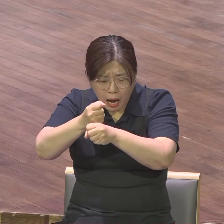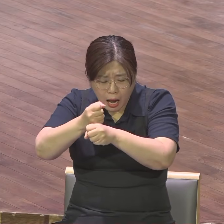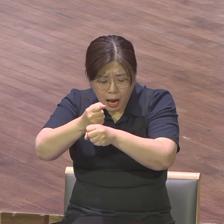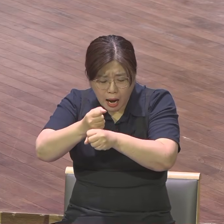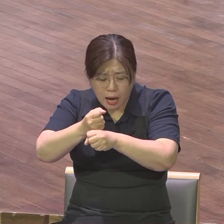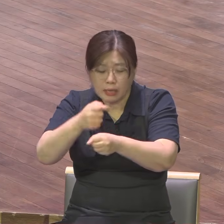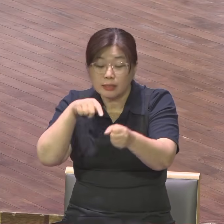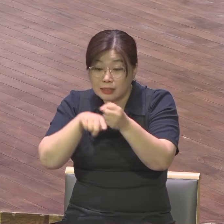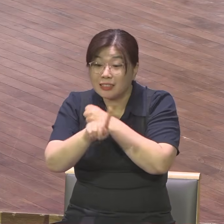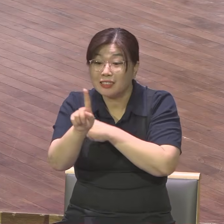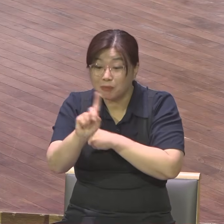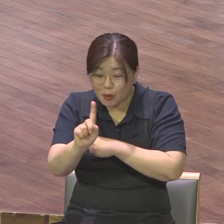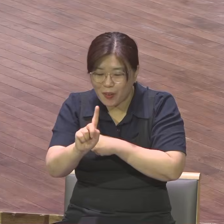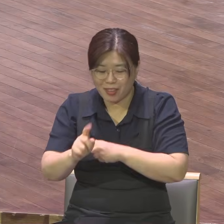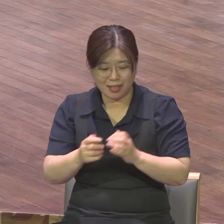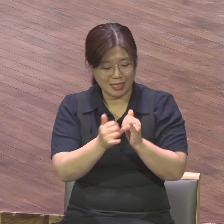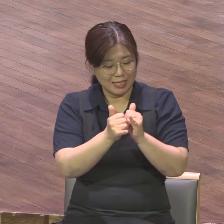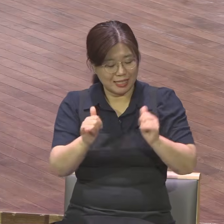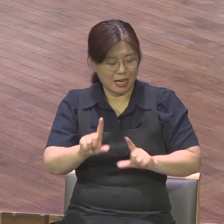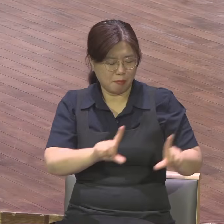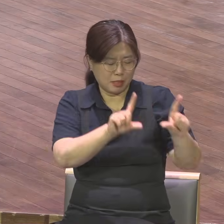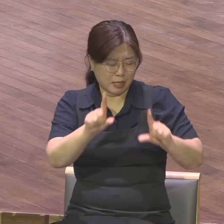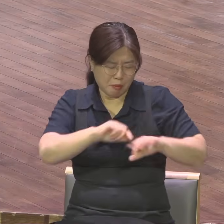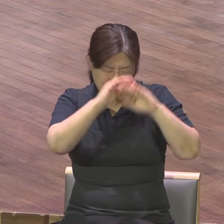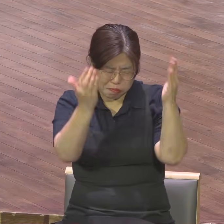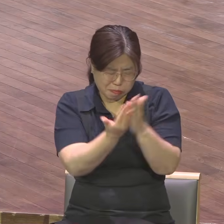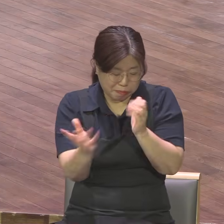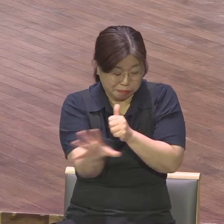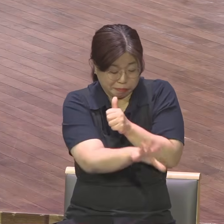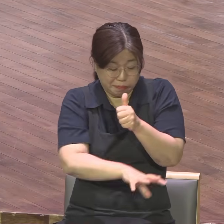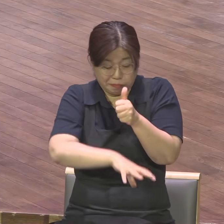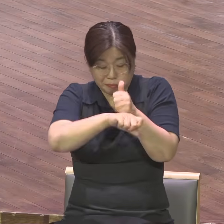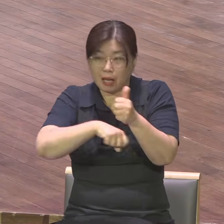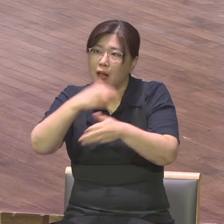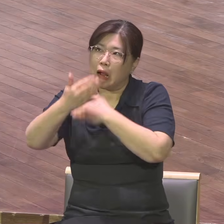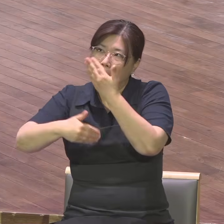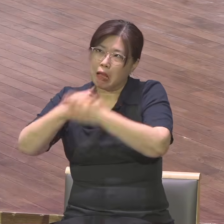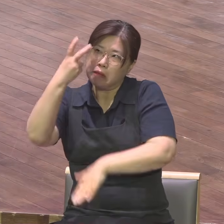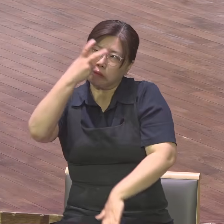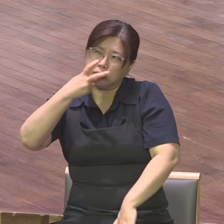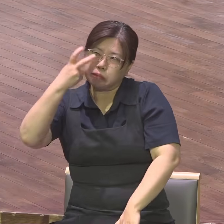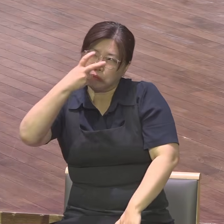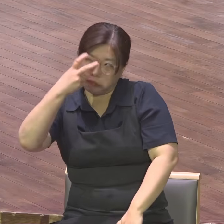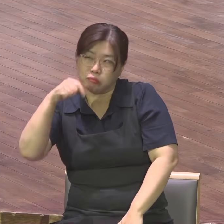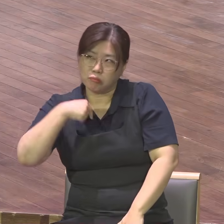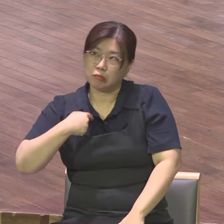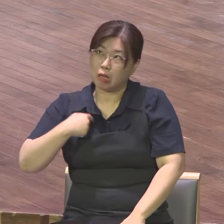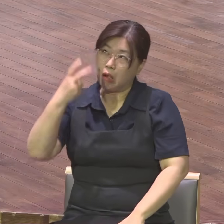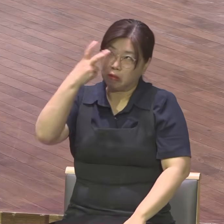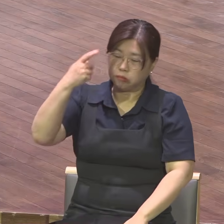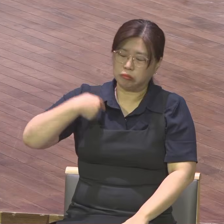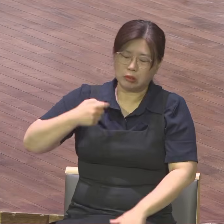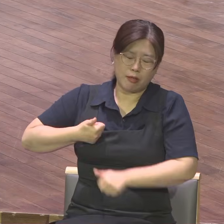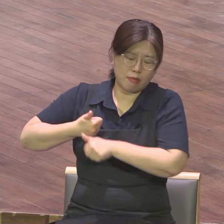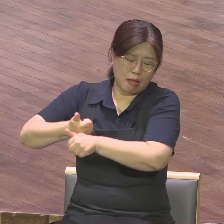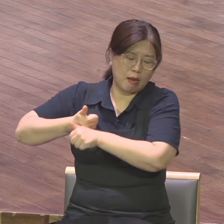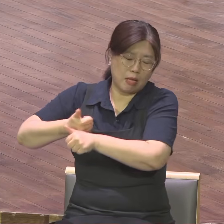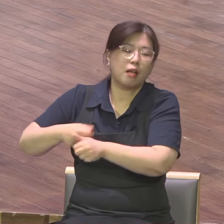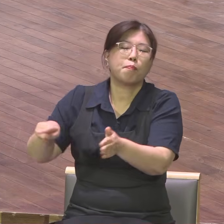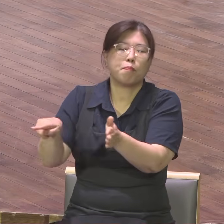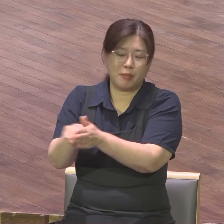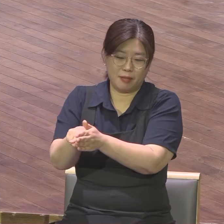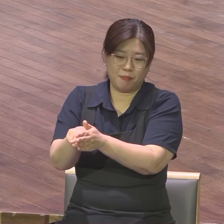시각에 전인격적으로 우리는 하나님의 말씀을 처음부터 끝까지 따르겠습니다 라고 하는